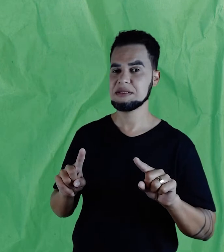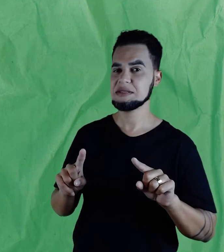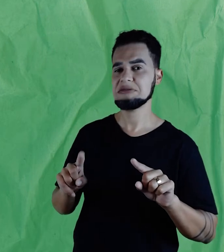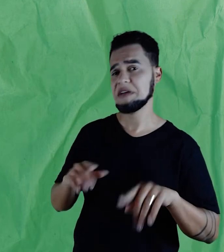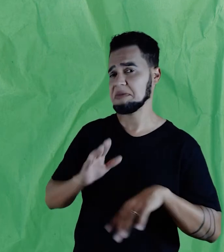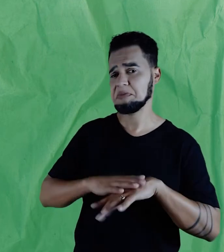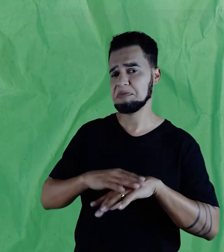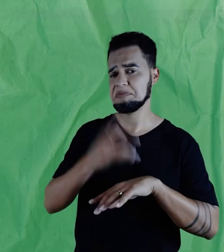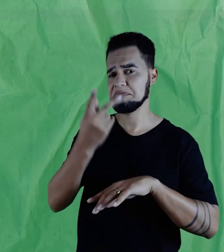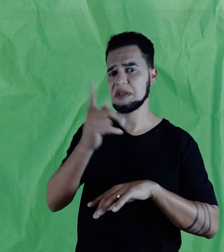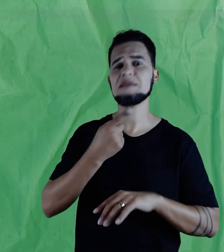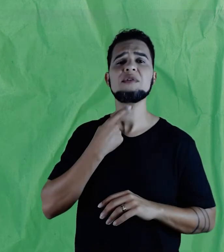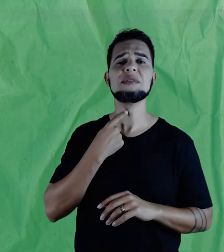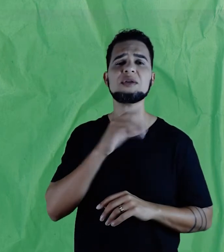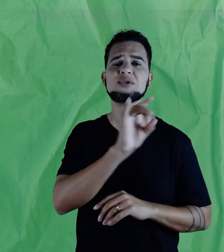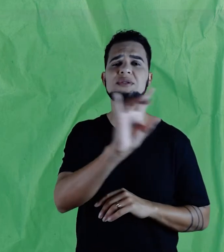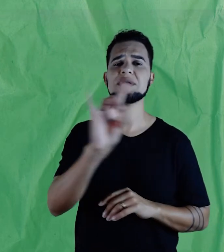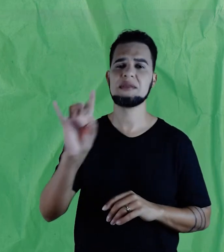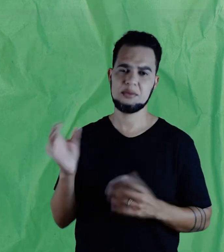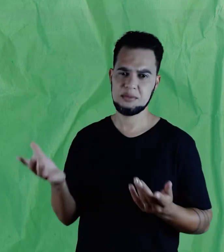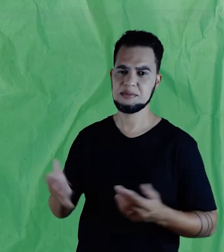agrado de cada um.